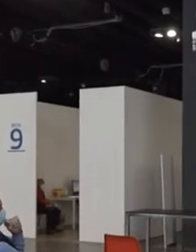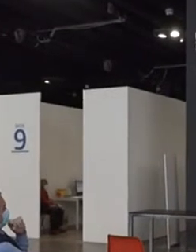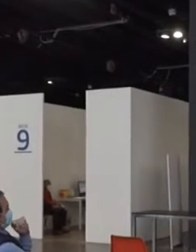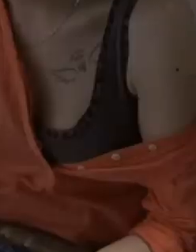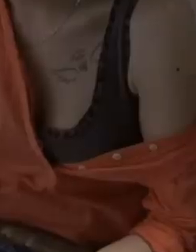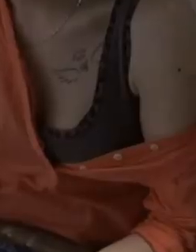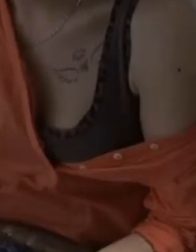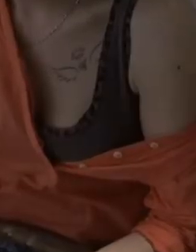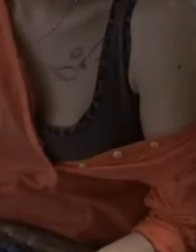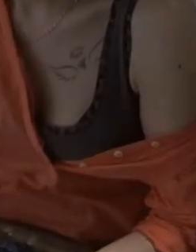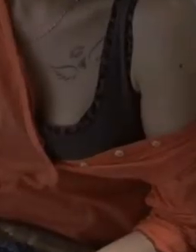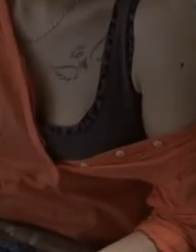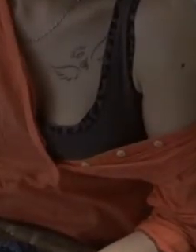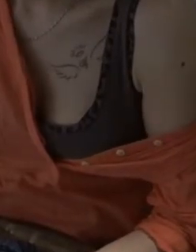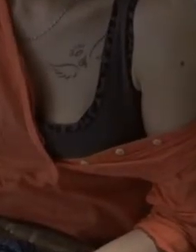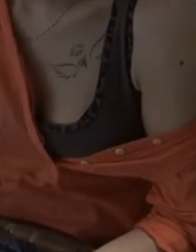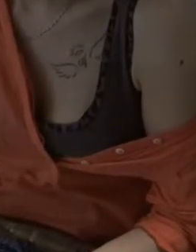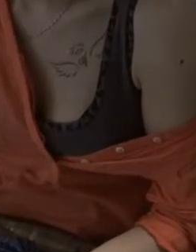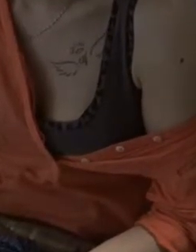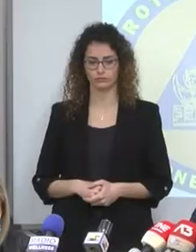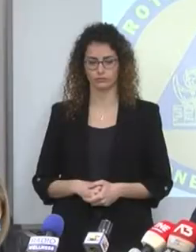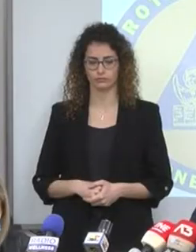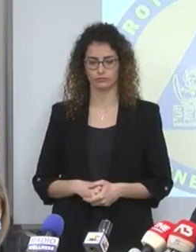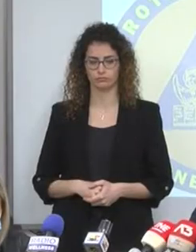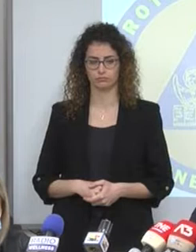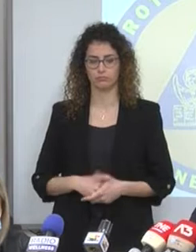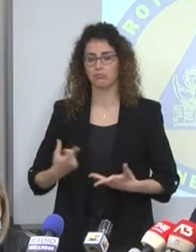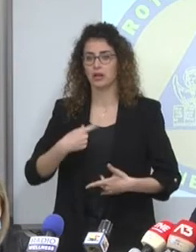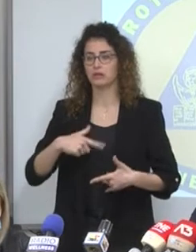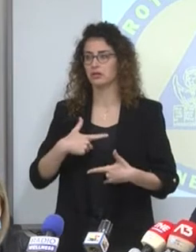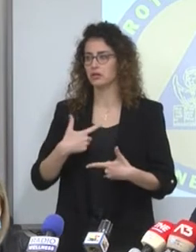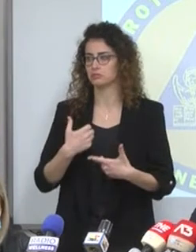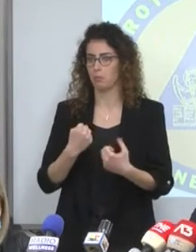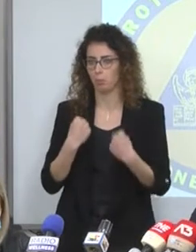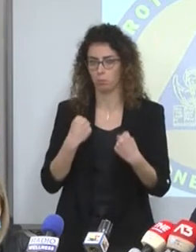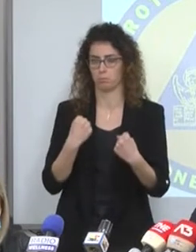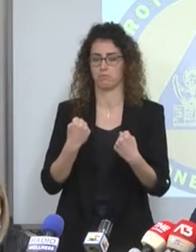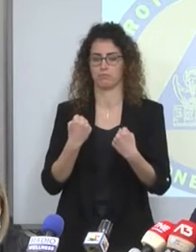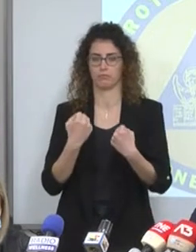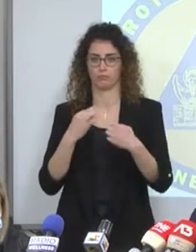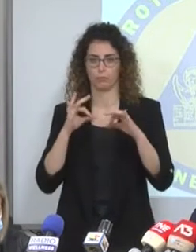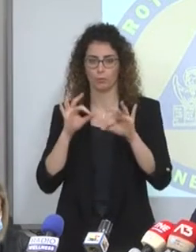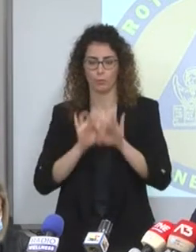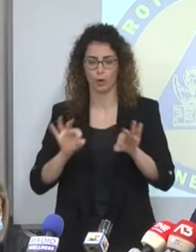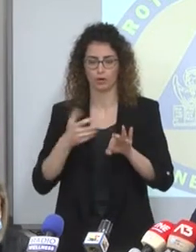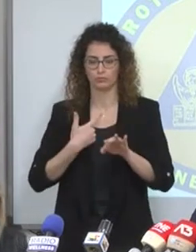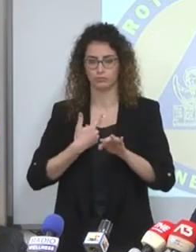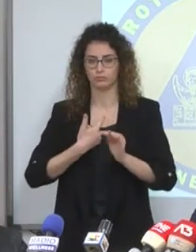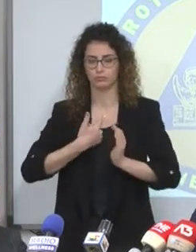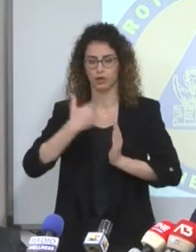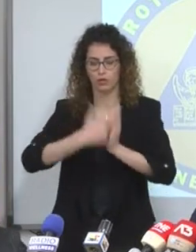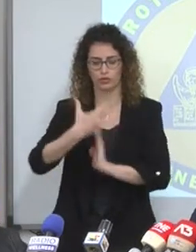dosi in questa guerra mancano le munizioni noi sa cariche cioè nel senso che sulle vaccinazioni ci stiamo giocando